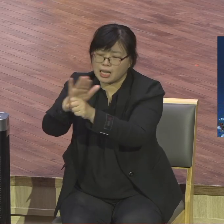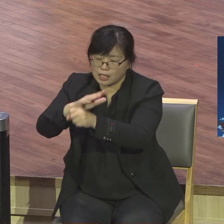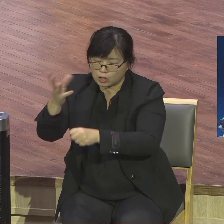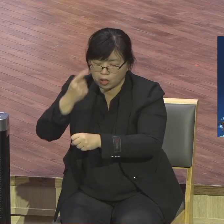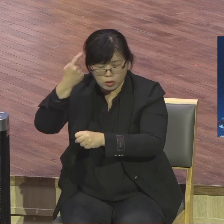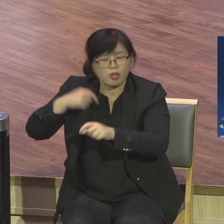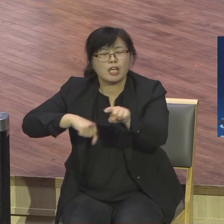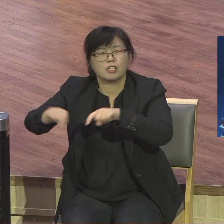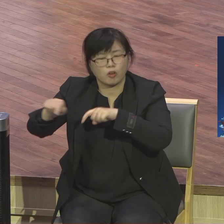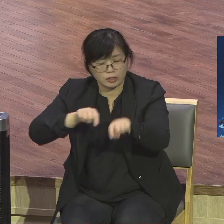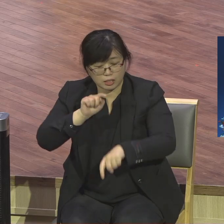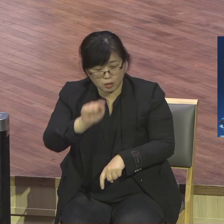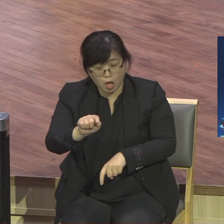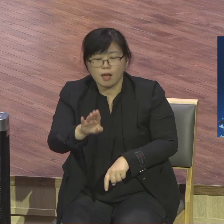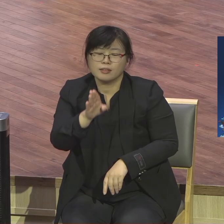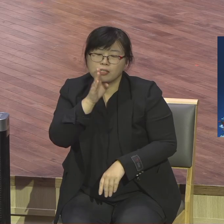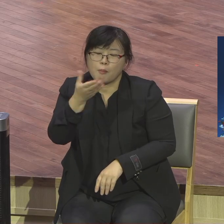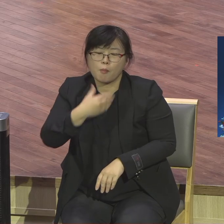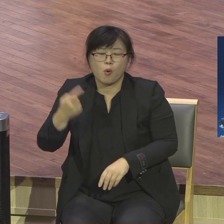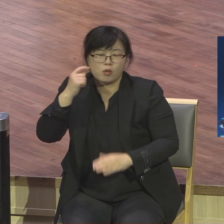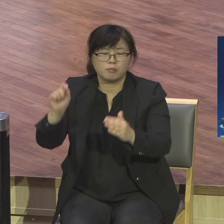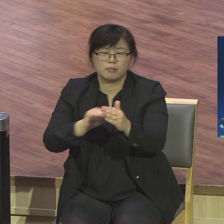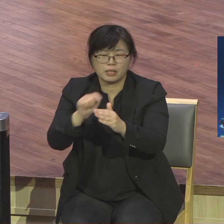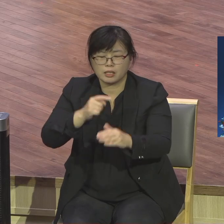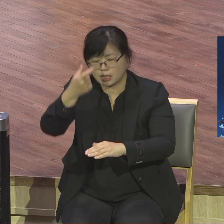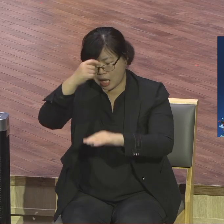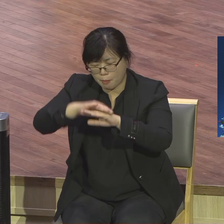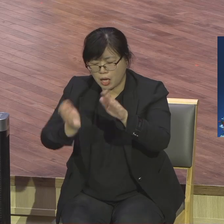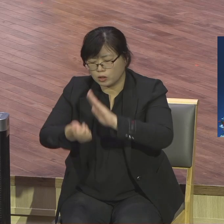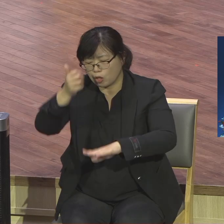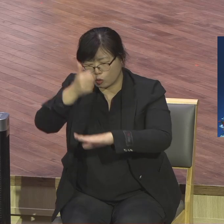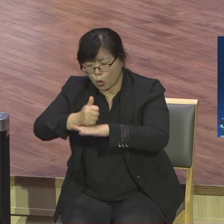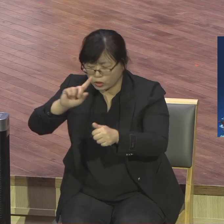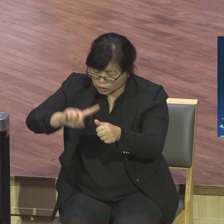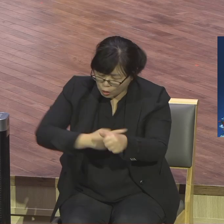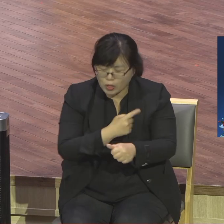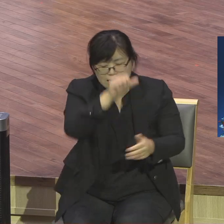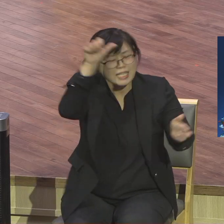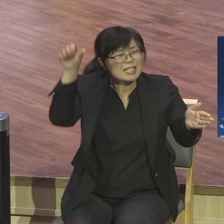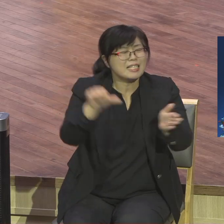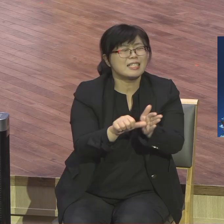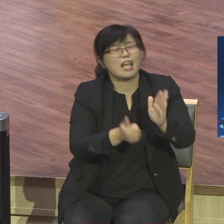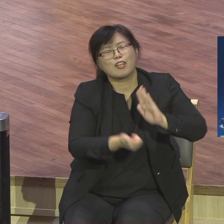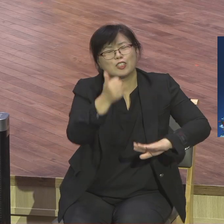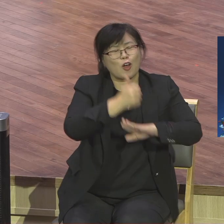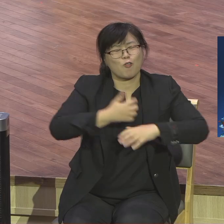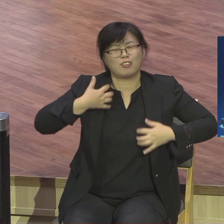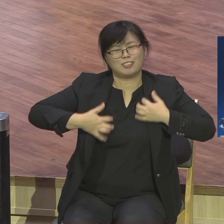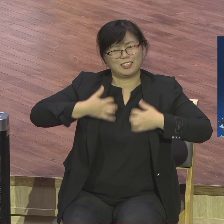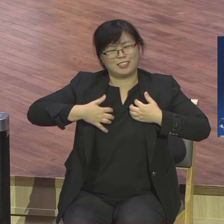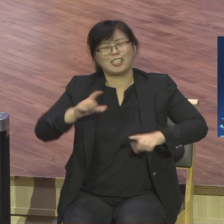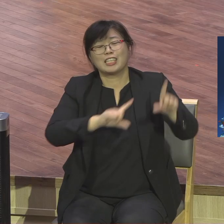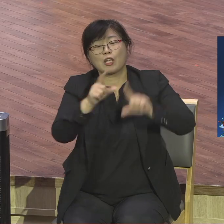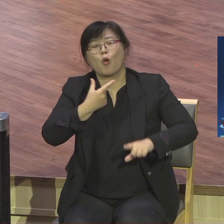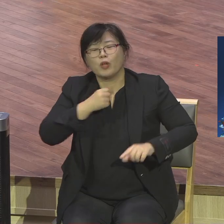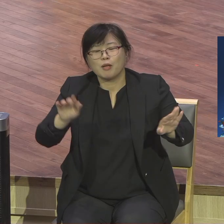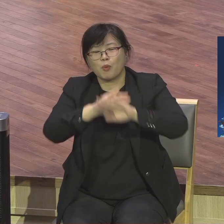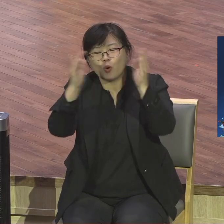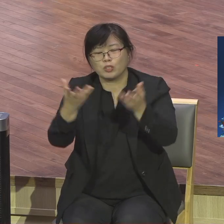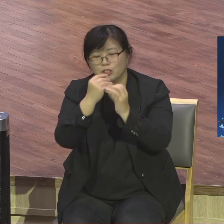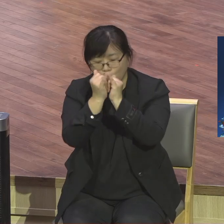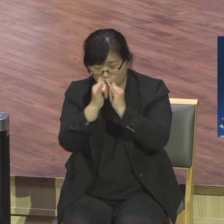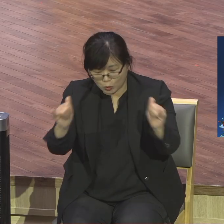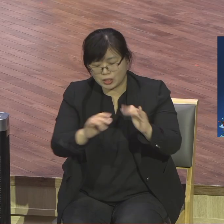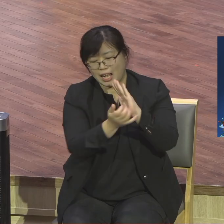명사심이 참으로 보고만 해서 예배 성공으로 인생 즐거운 인생의 삶을 사기 원하는 모든 성도들